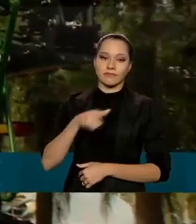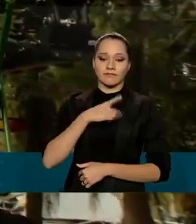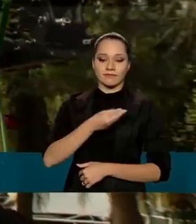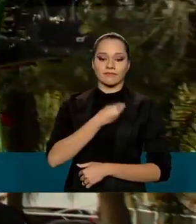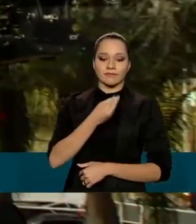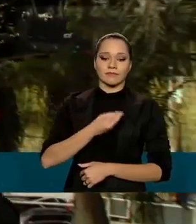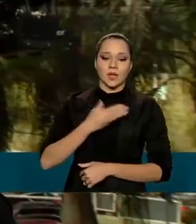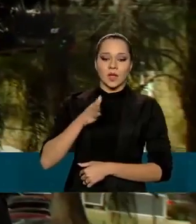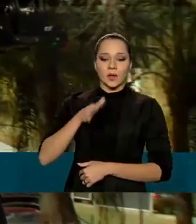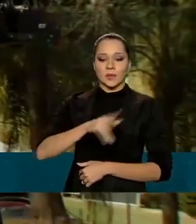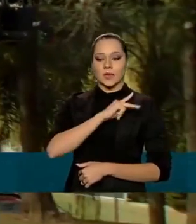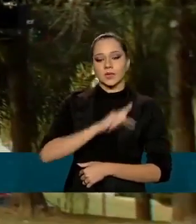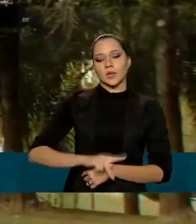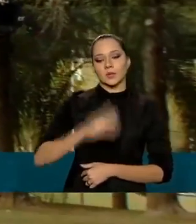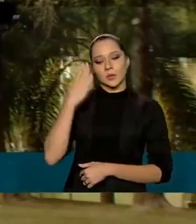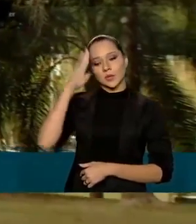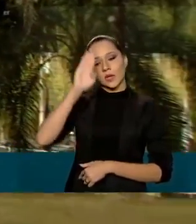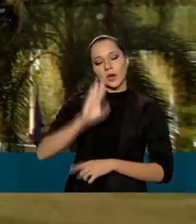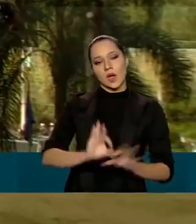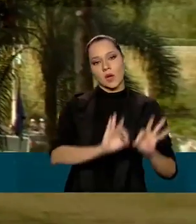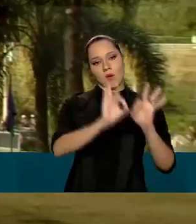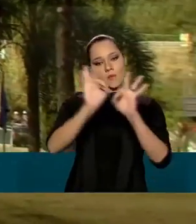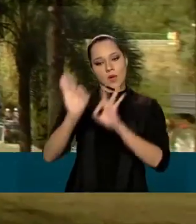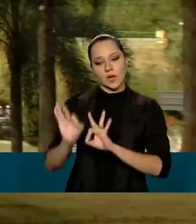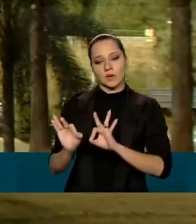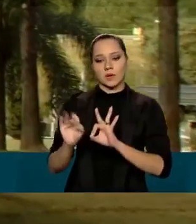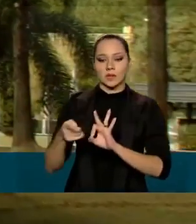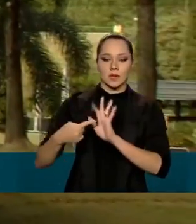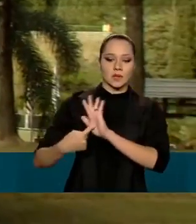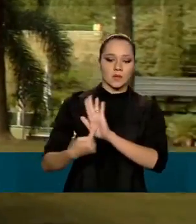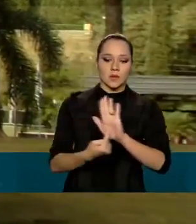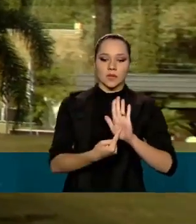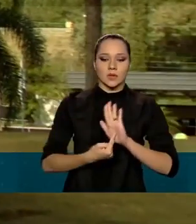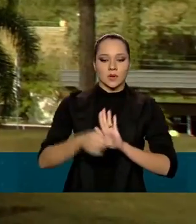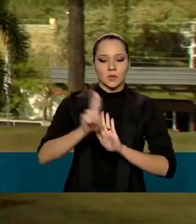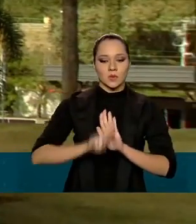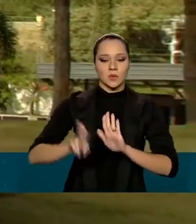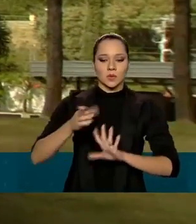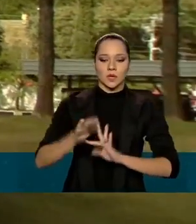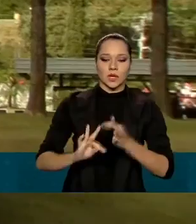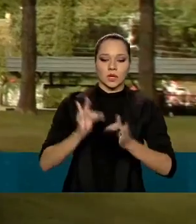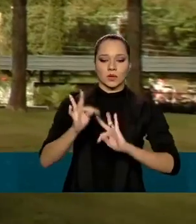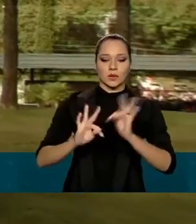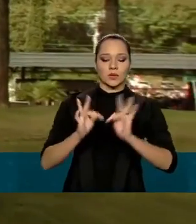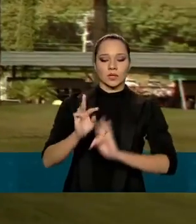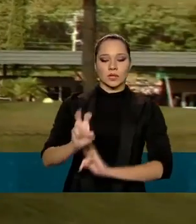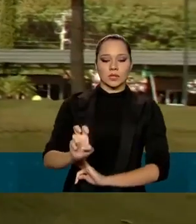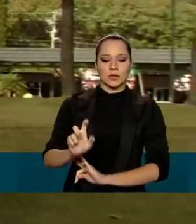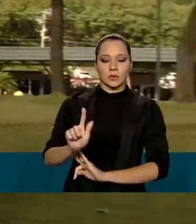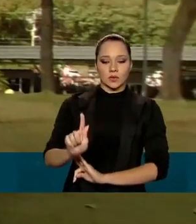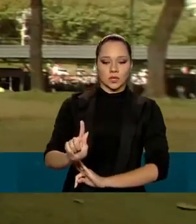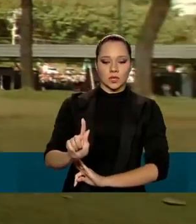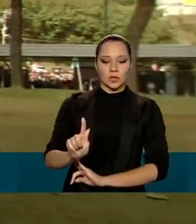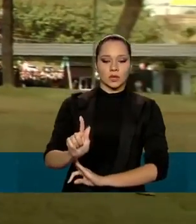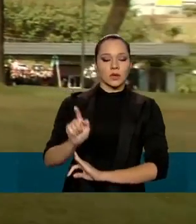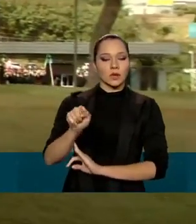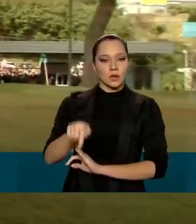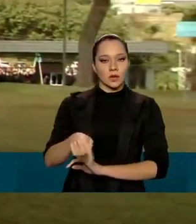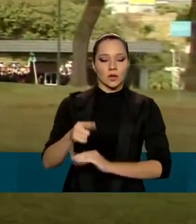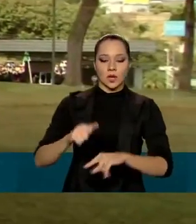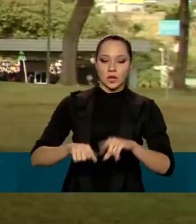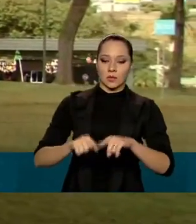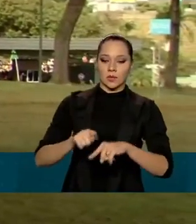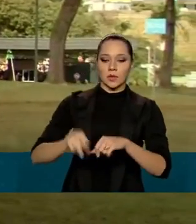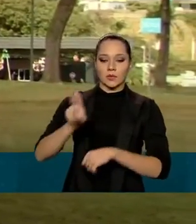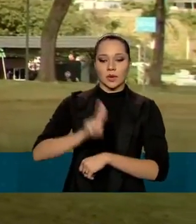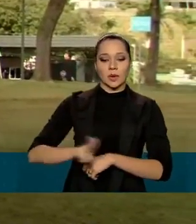presidente Jair Bolsonaro acompanhando essa demonstração do uso da tecnologia 5G em um